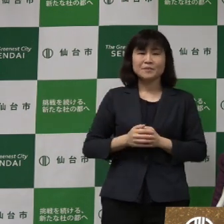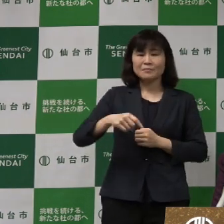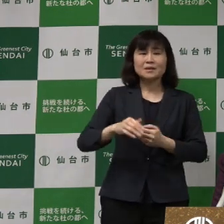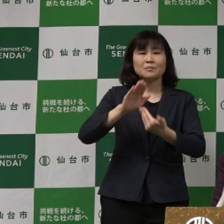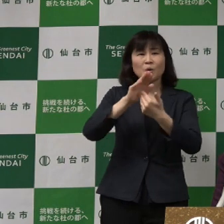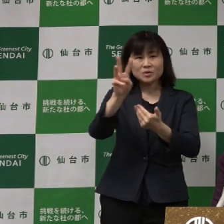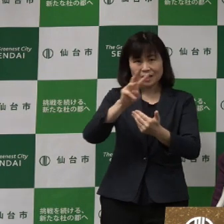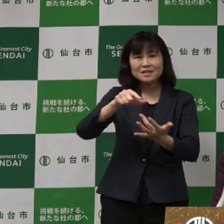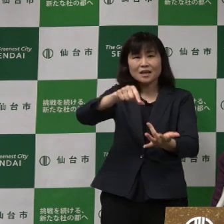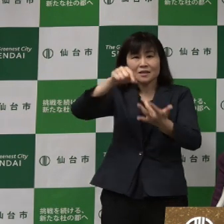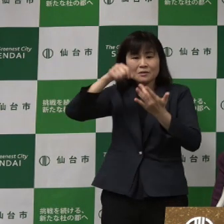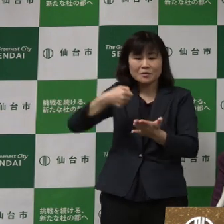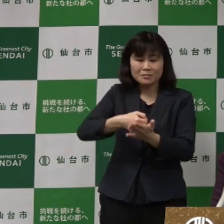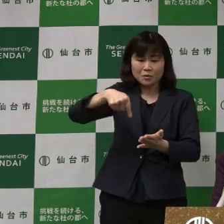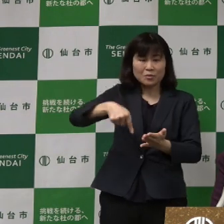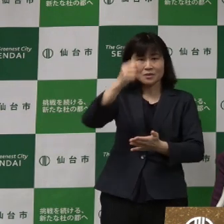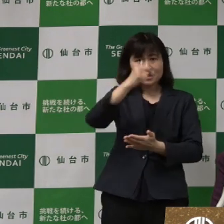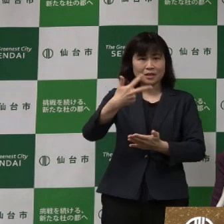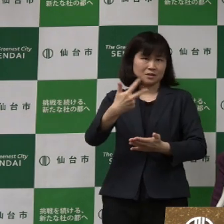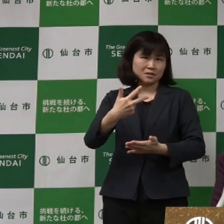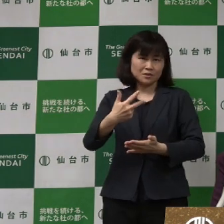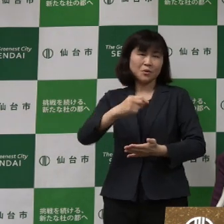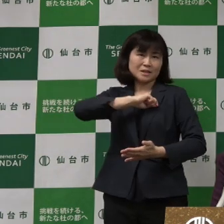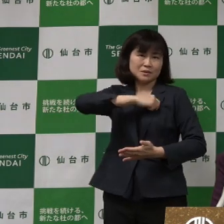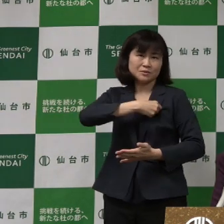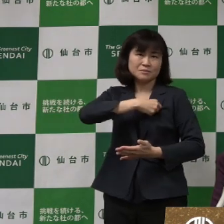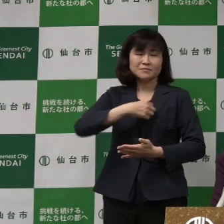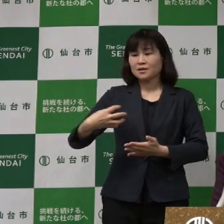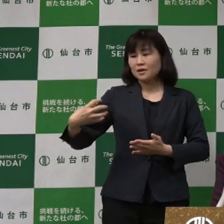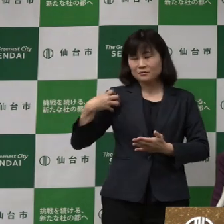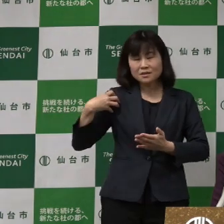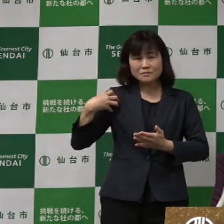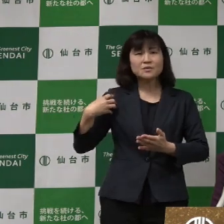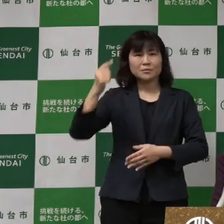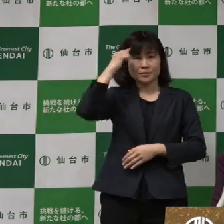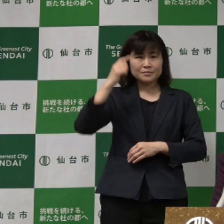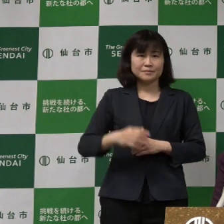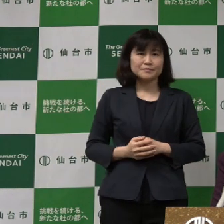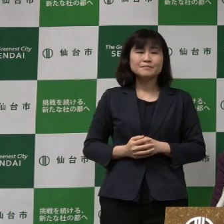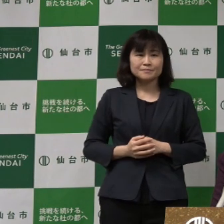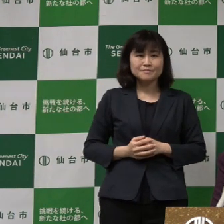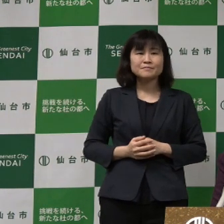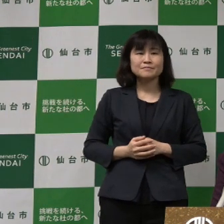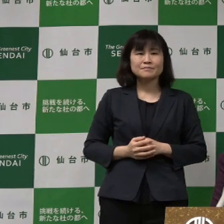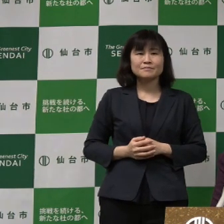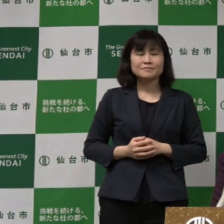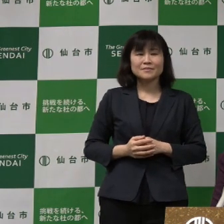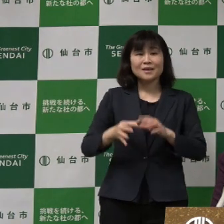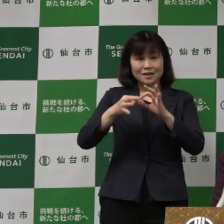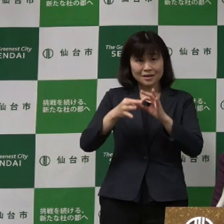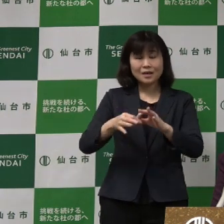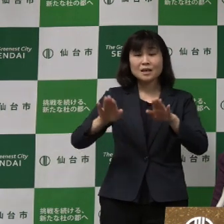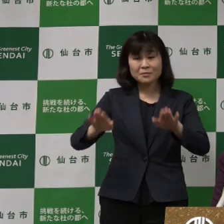が国内外に発信していく責務があるんだというふうに認識をしておりまして、11年が経